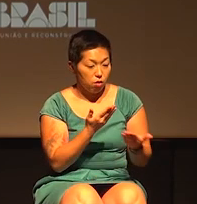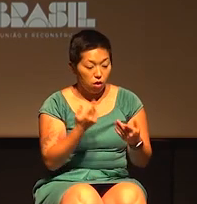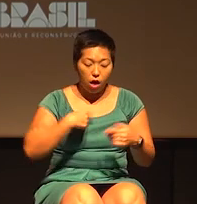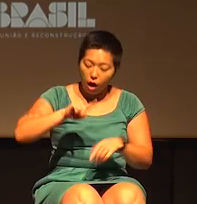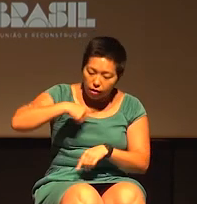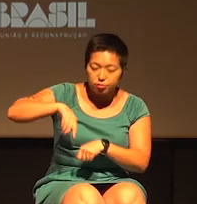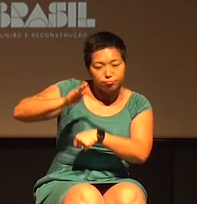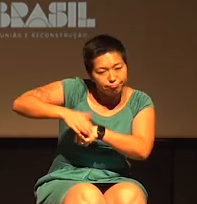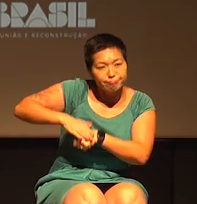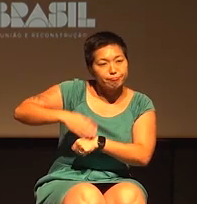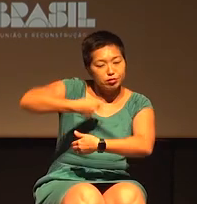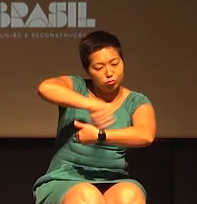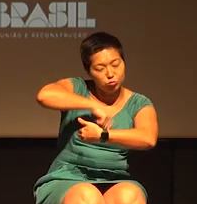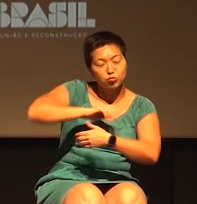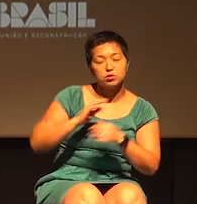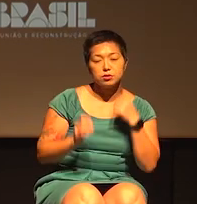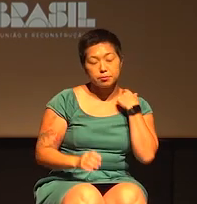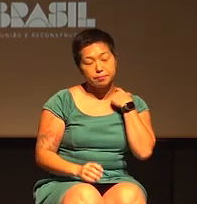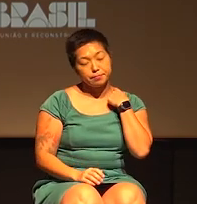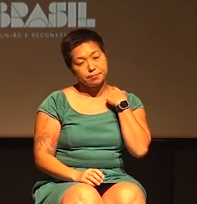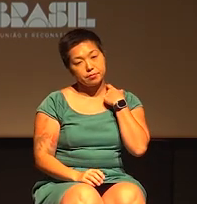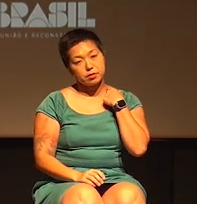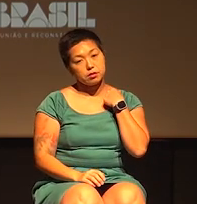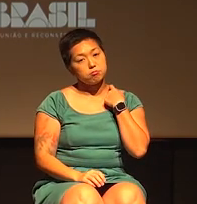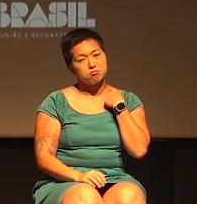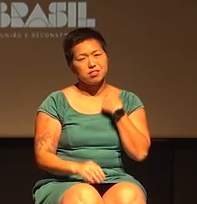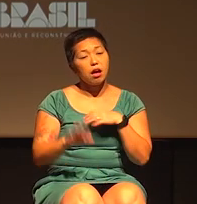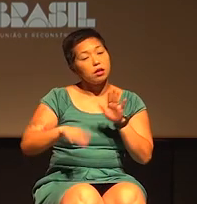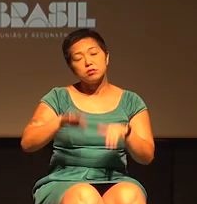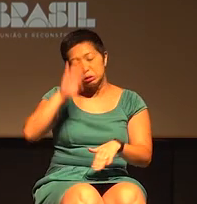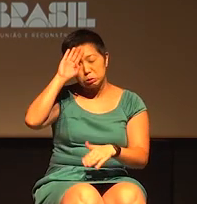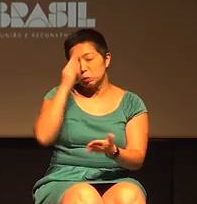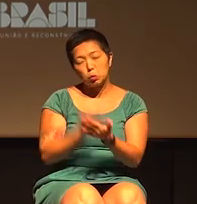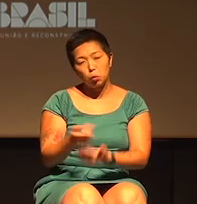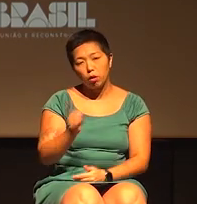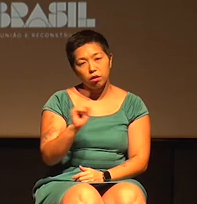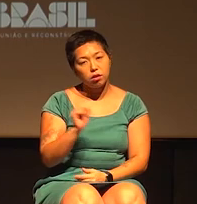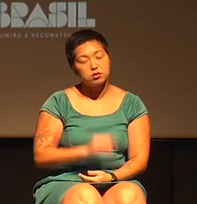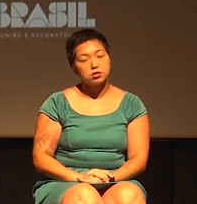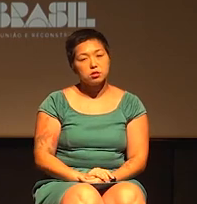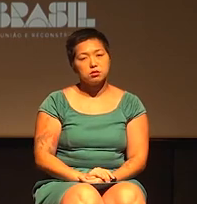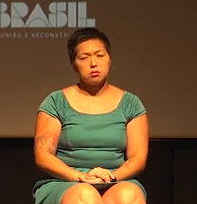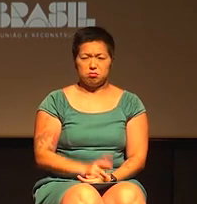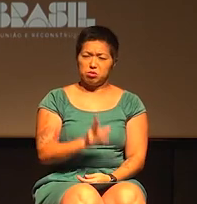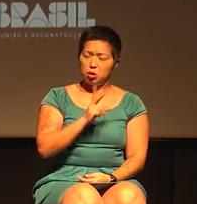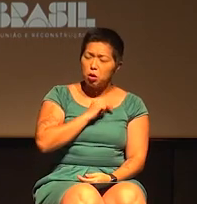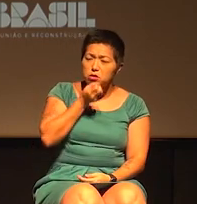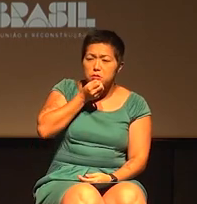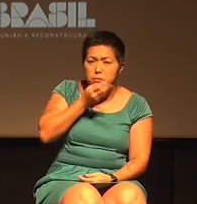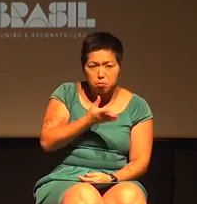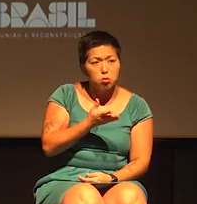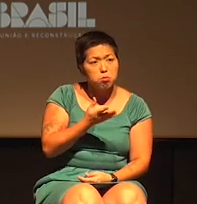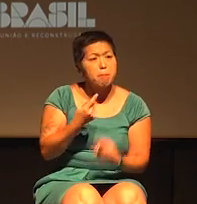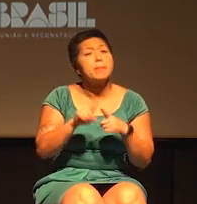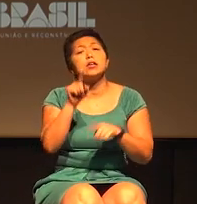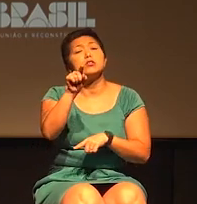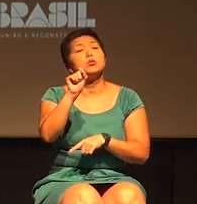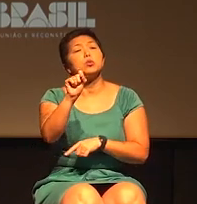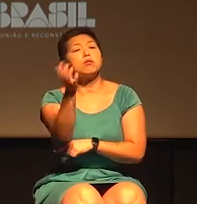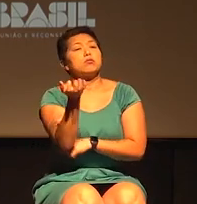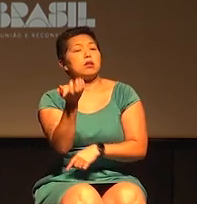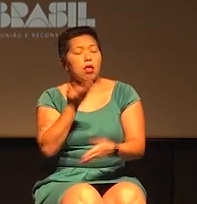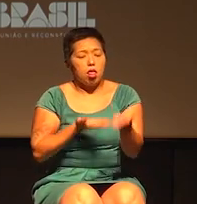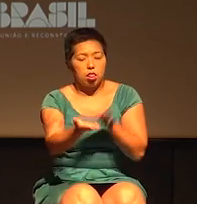coisas então eles desacreditam Nossa que bom que vocês T do isso mas o que que vocês querem